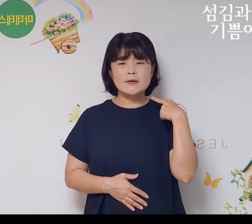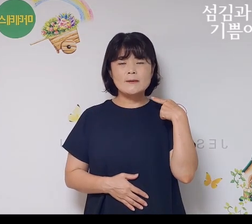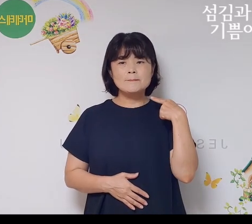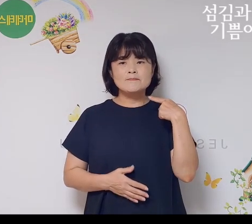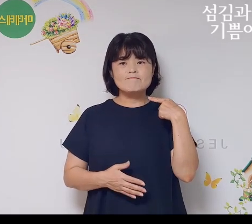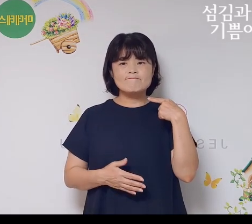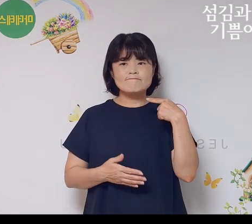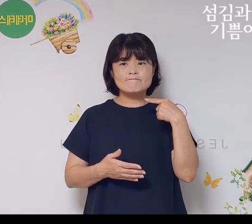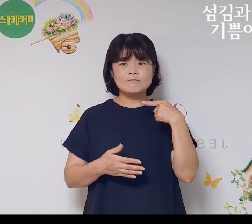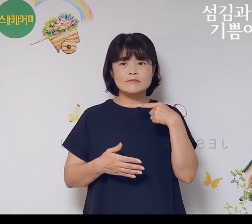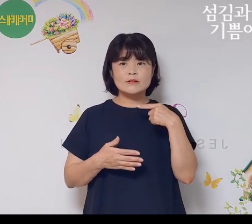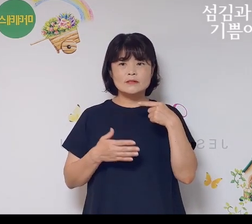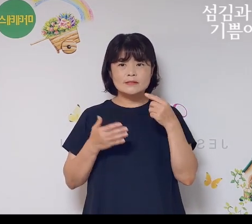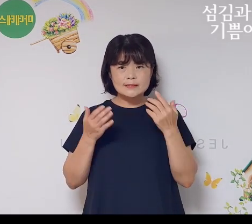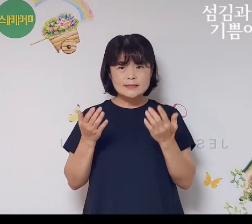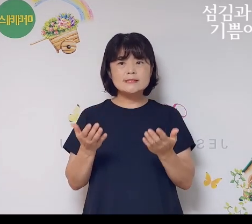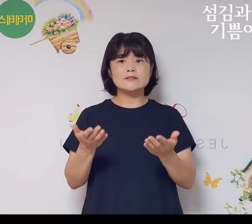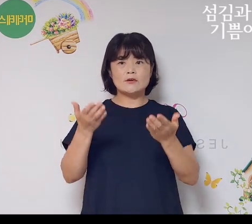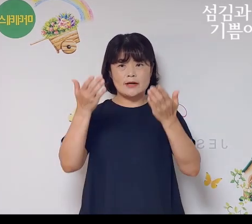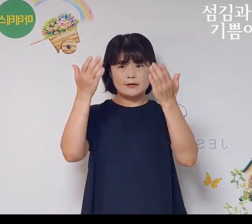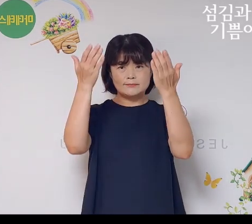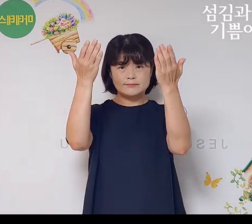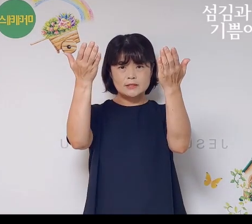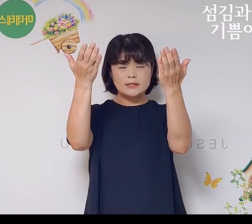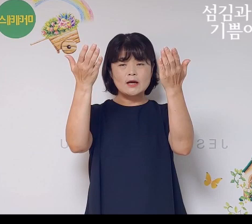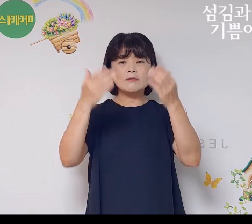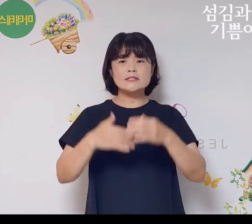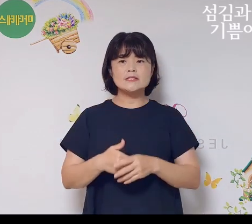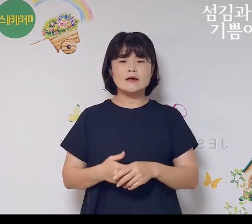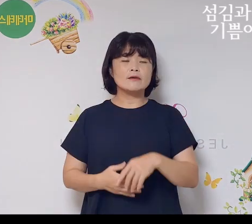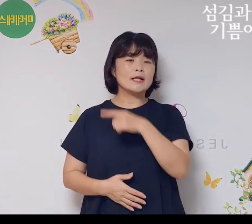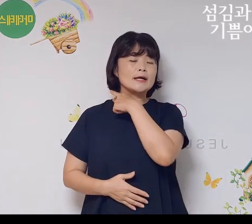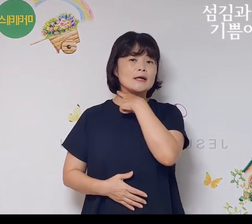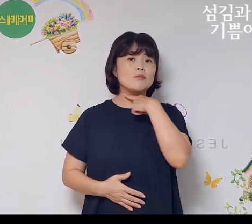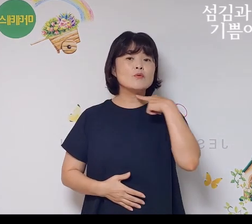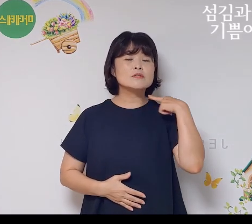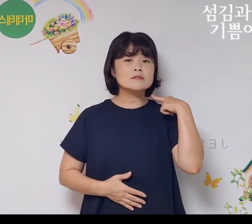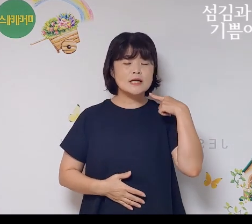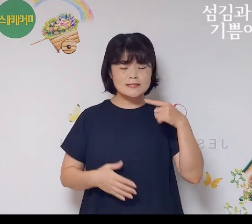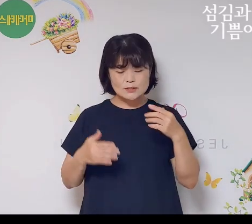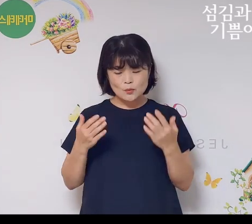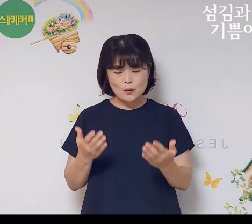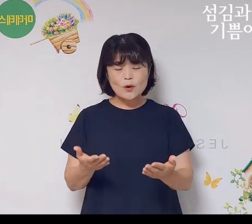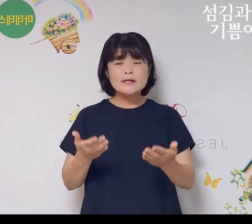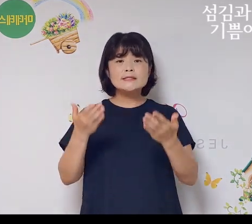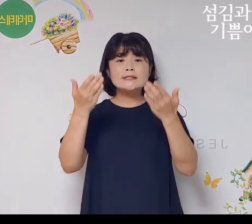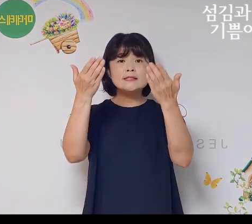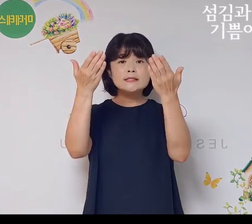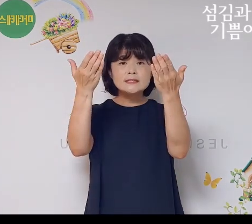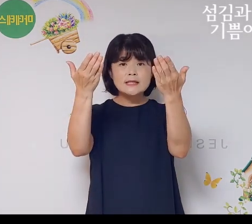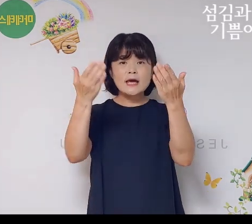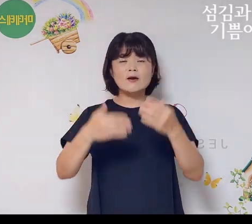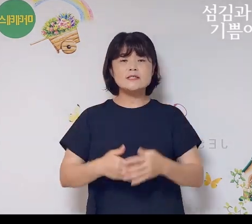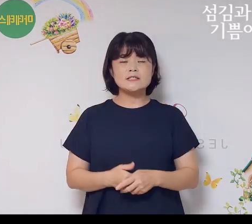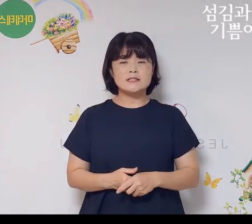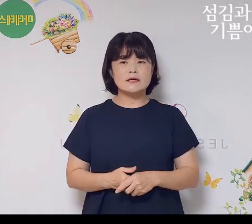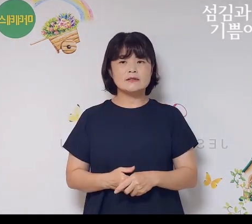다음에 드리는 거예요. 그게 헌신이에요. 나의 목숨까지도 드리는 게 헌신이에요.